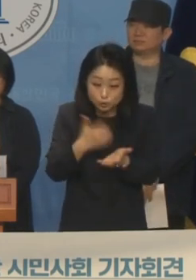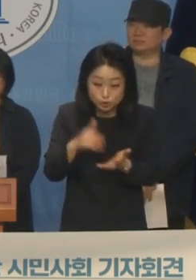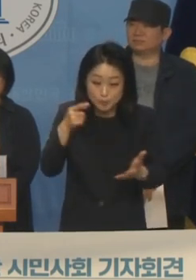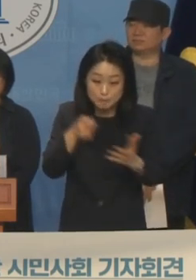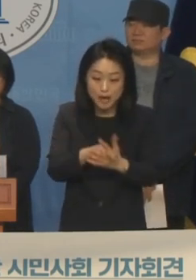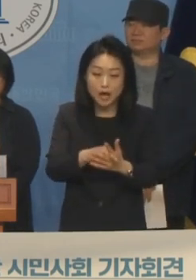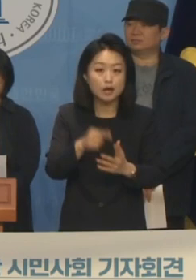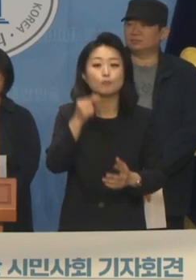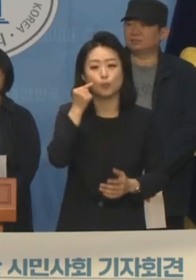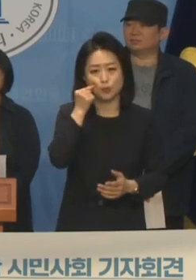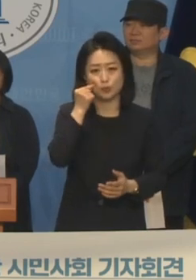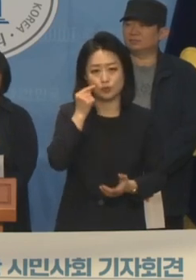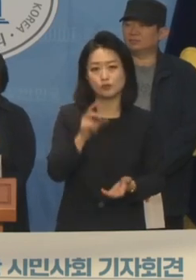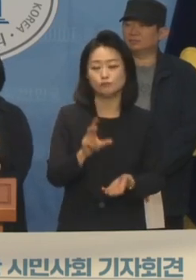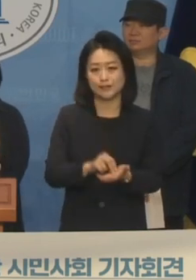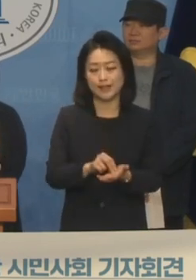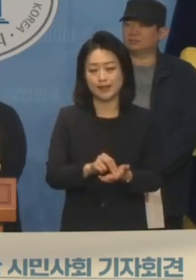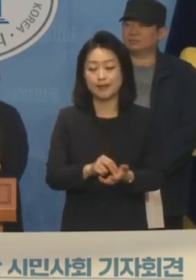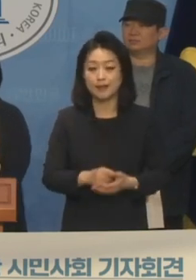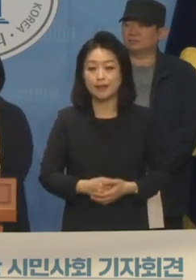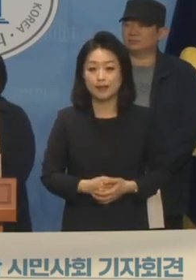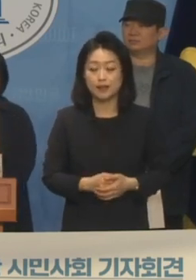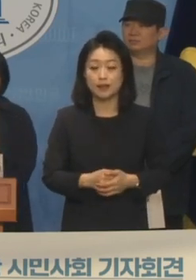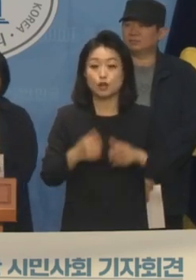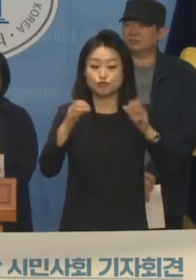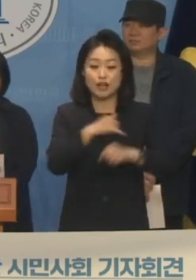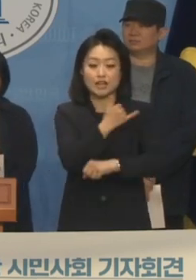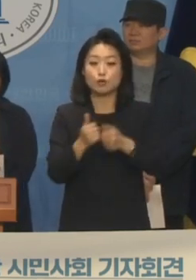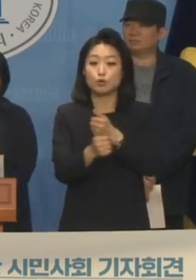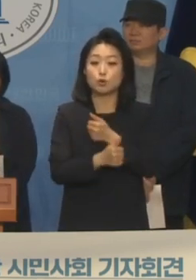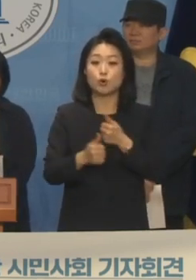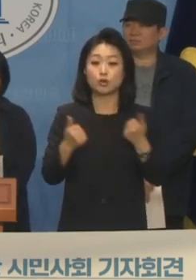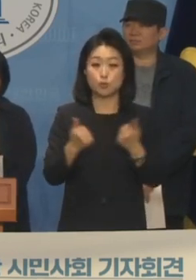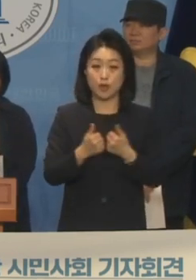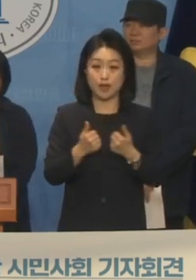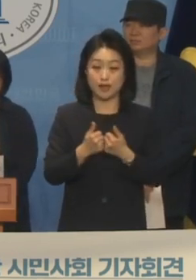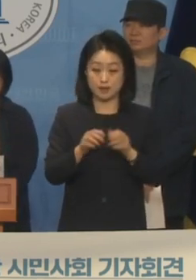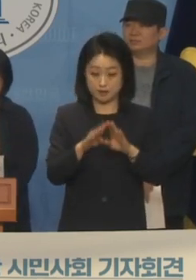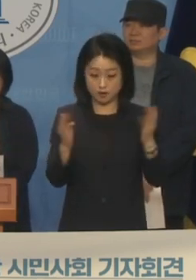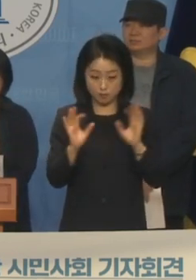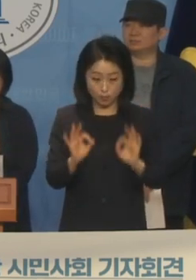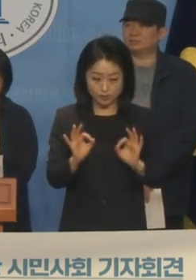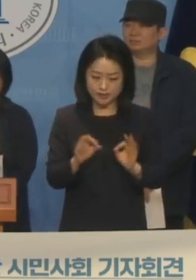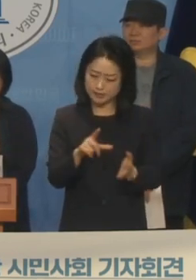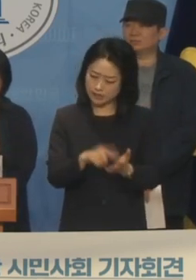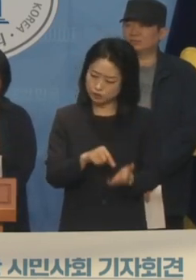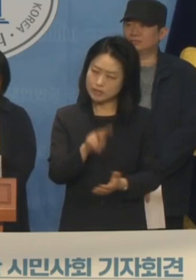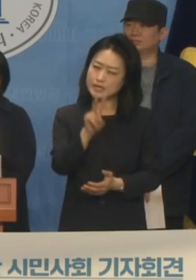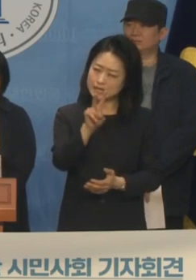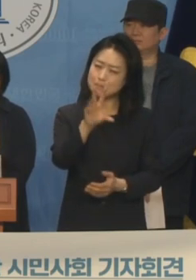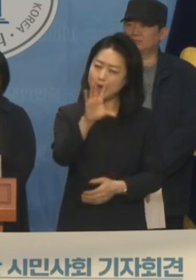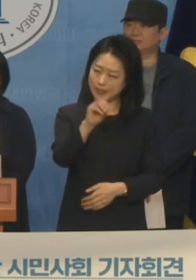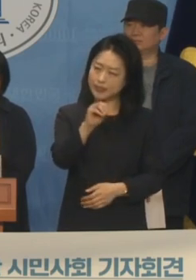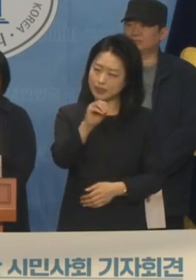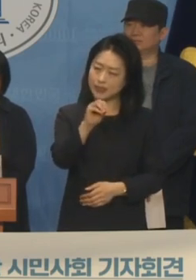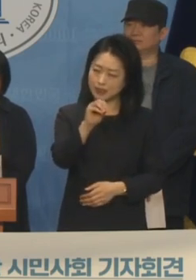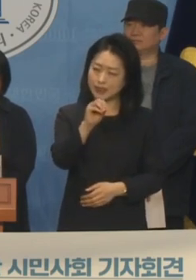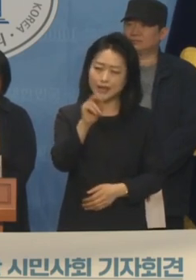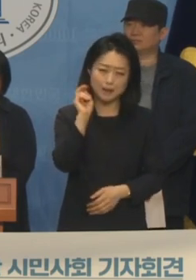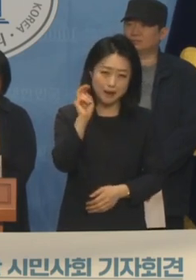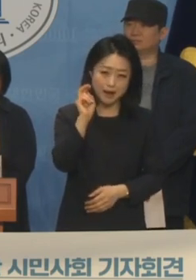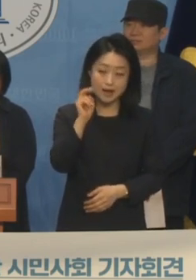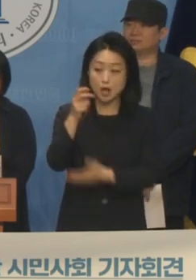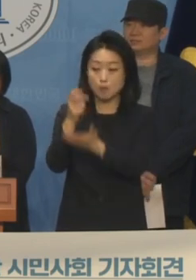정확히 파악할 수 없다는 사실이었습니다. 국가인권위원회 등은 이들을 약 2만 명 규모로 추산하고